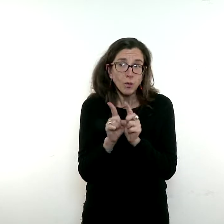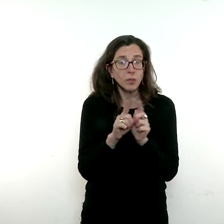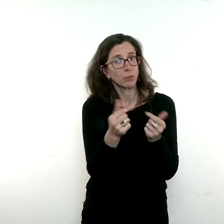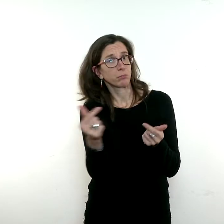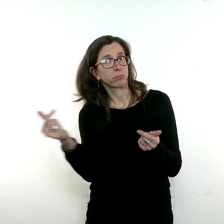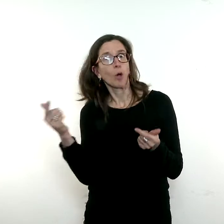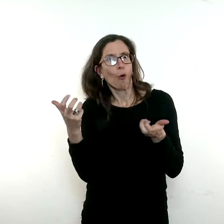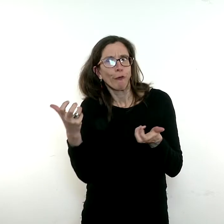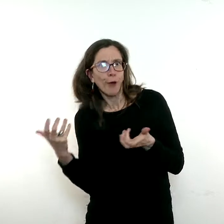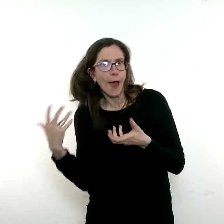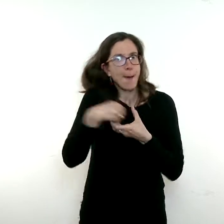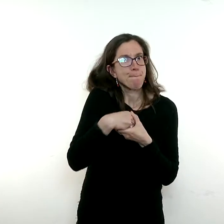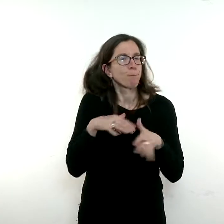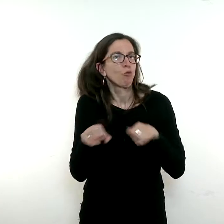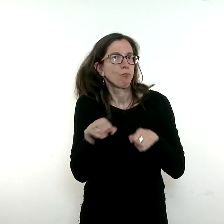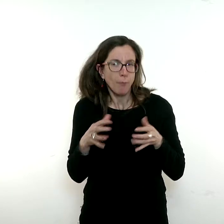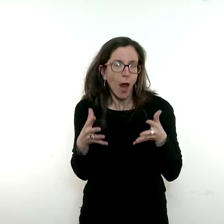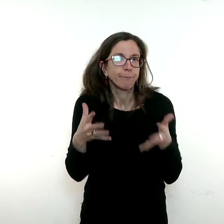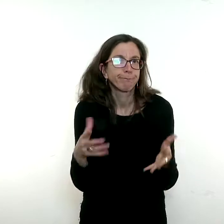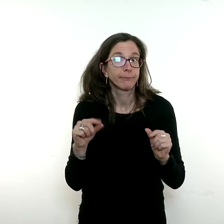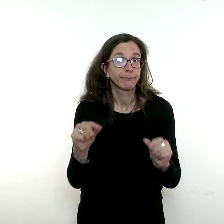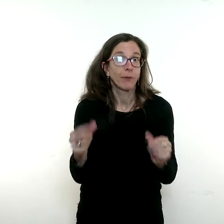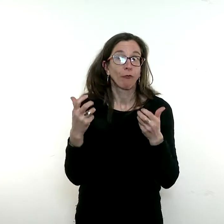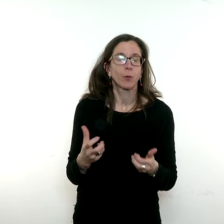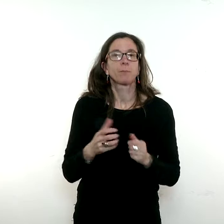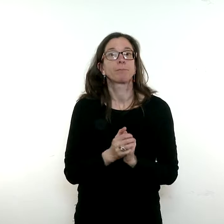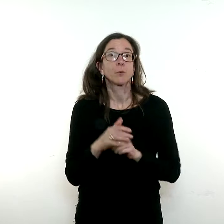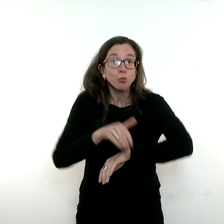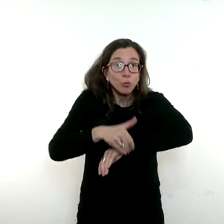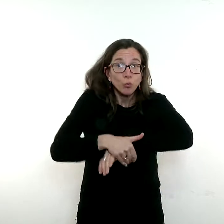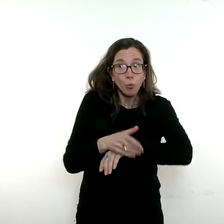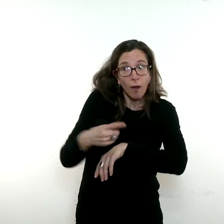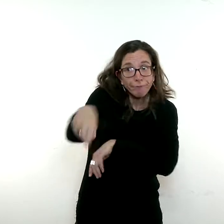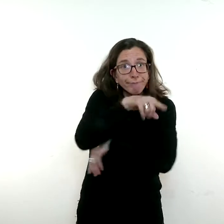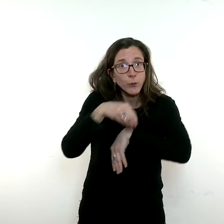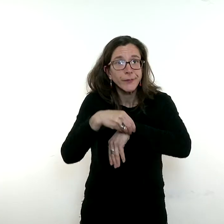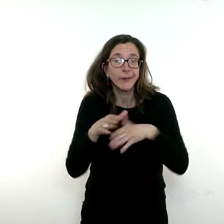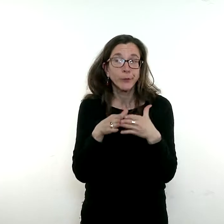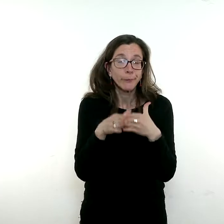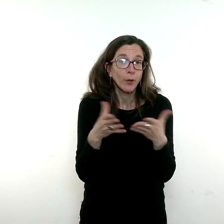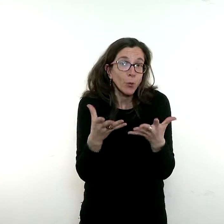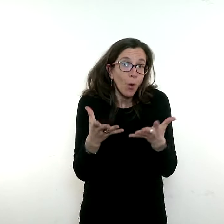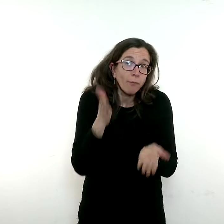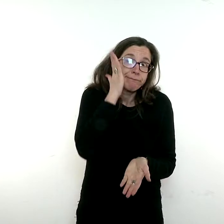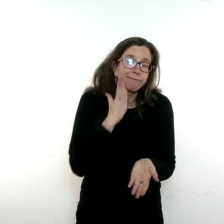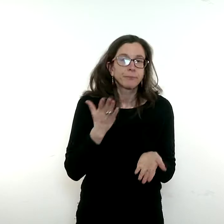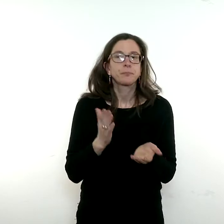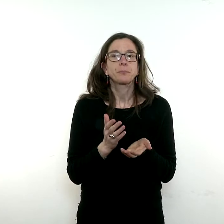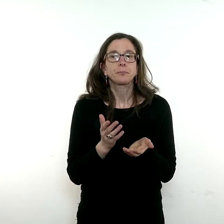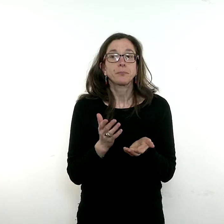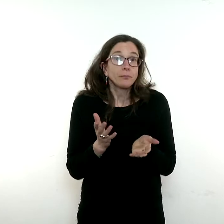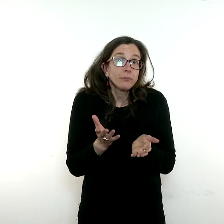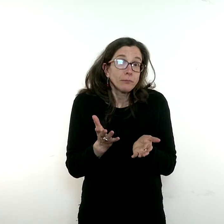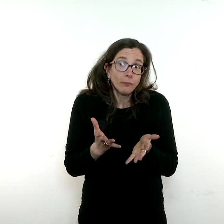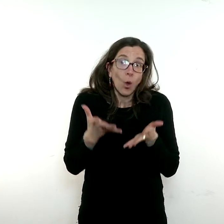souhaitent rejoindre ce mouvement. Et donc ce soir, il est demandé au Conseil de nous permettre de nous